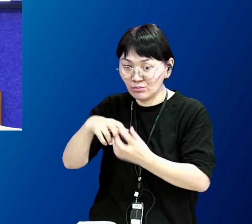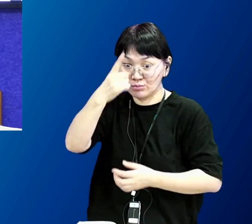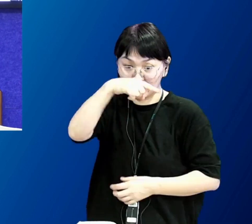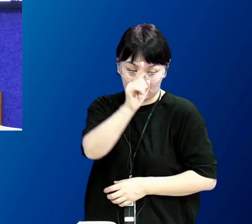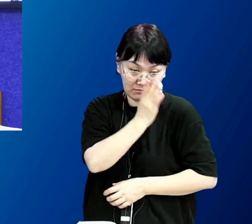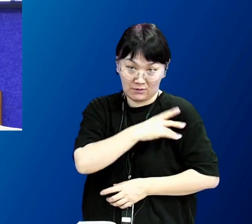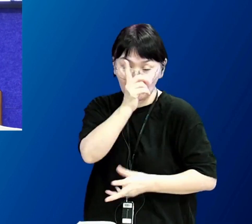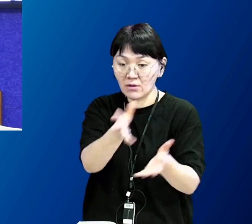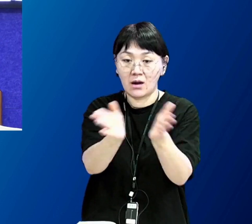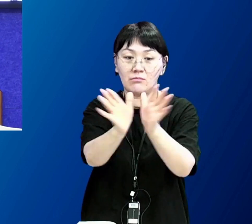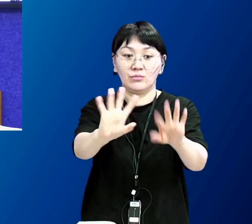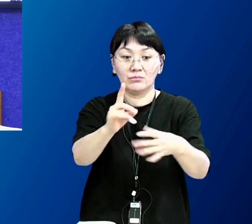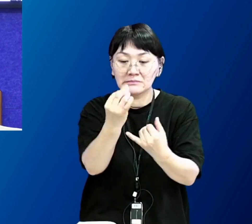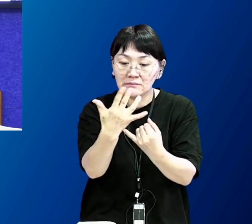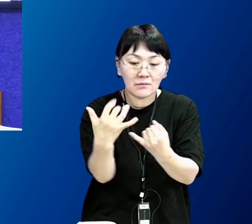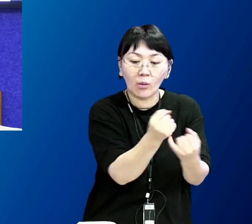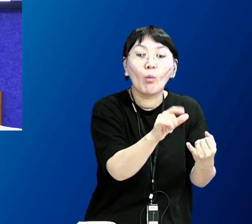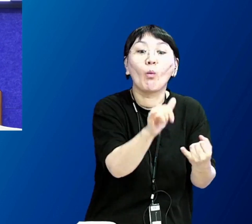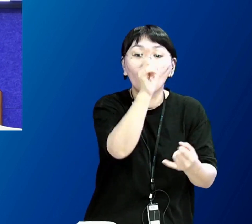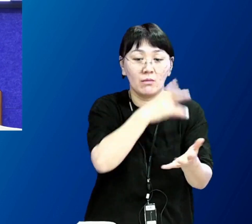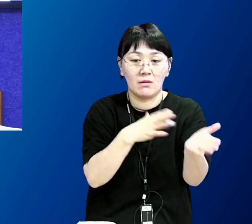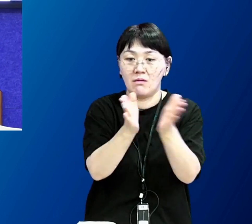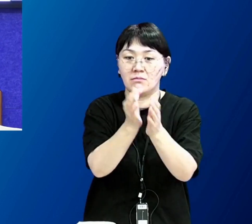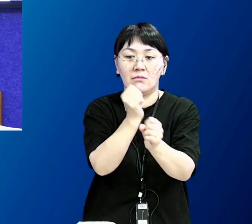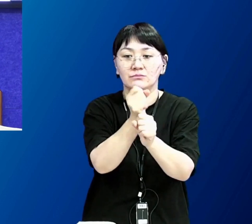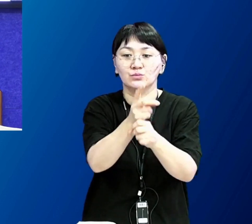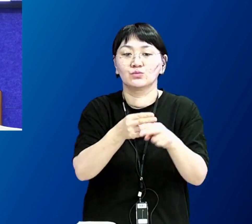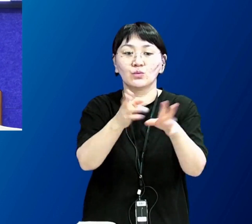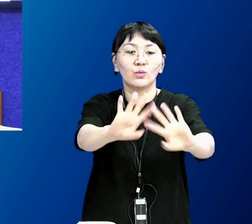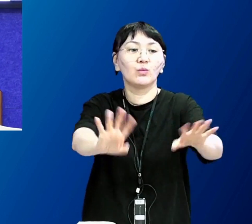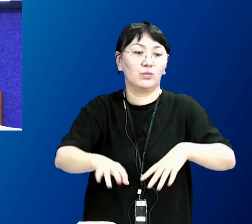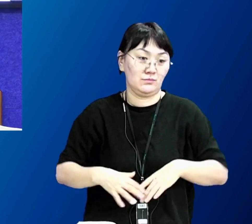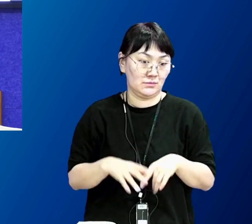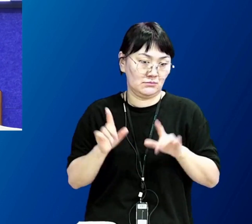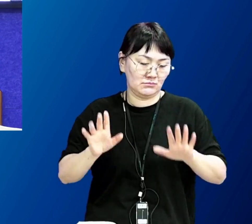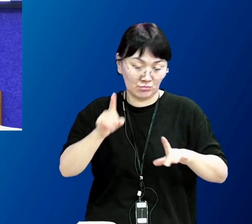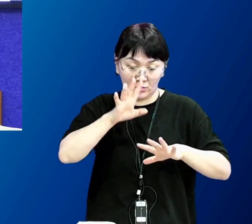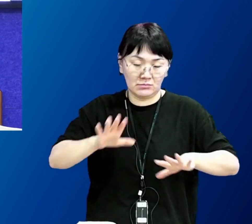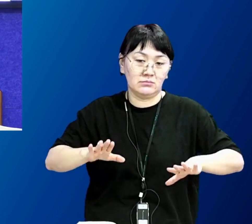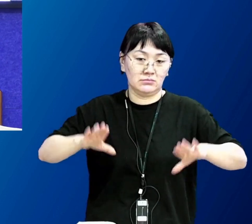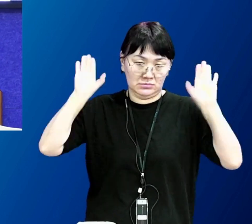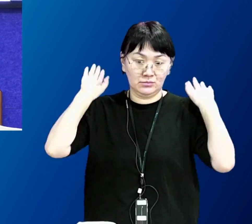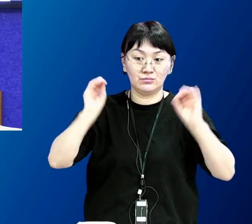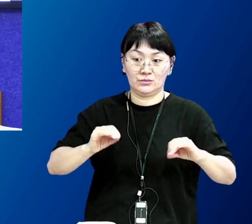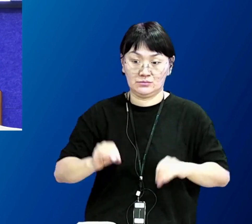та ажиллахгүй гэсэн үг үз. Манай сонсголгүй ахын дүүс.